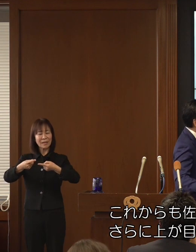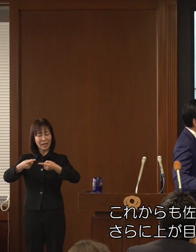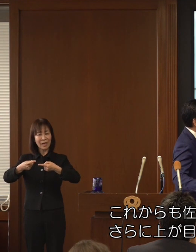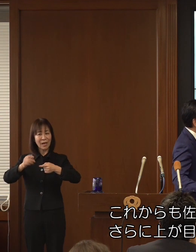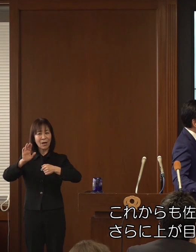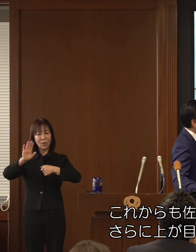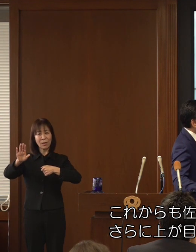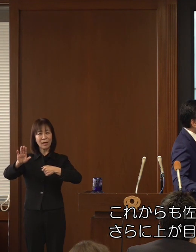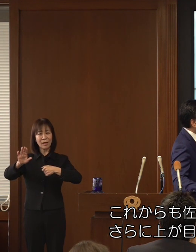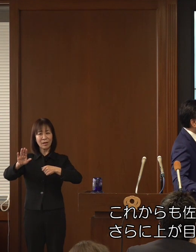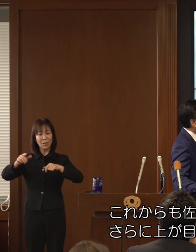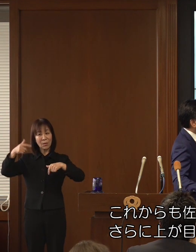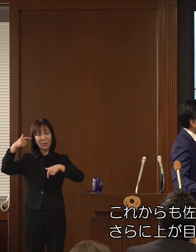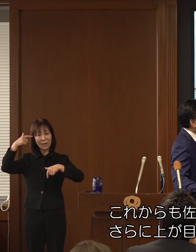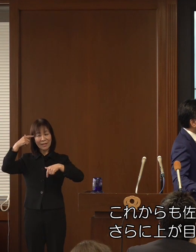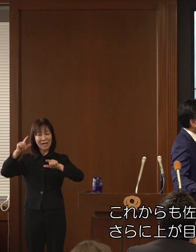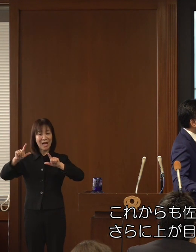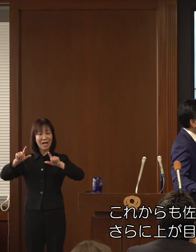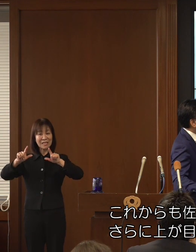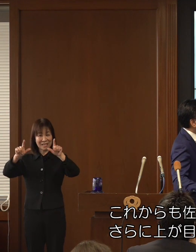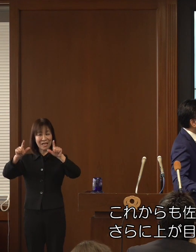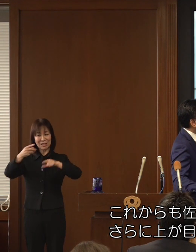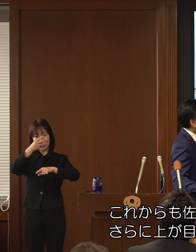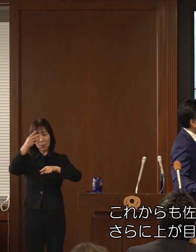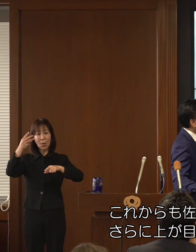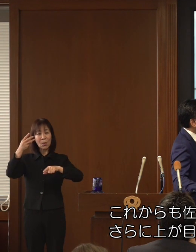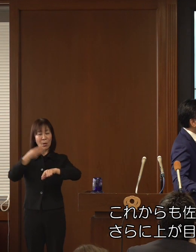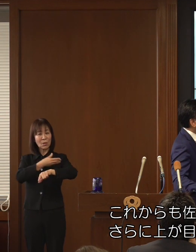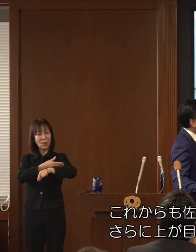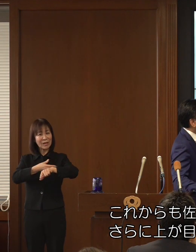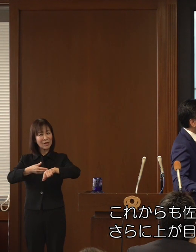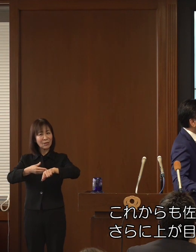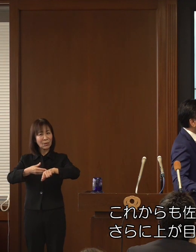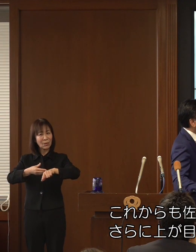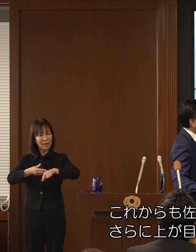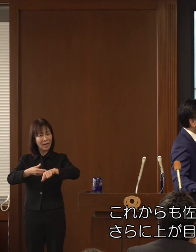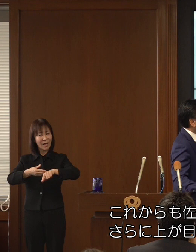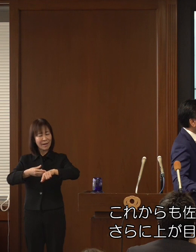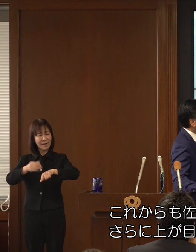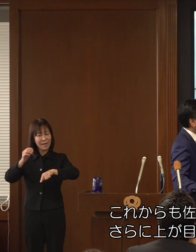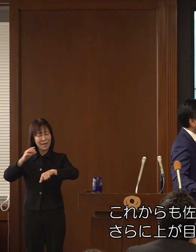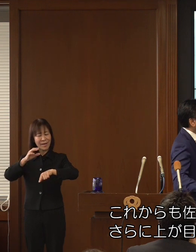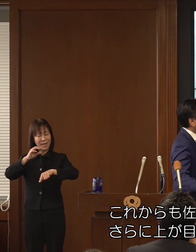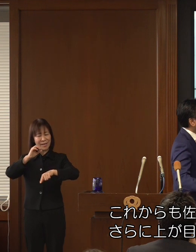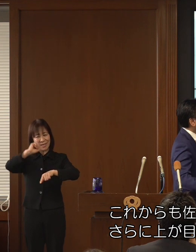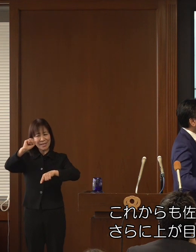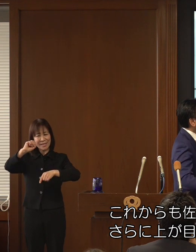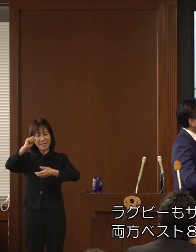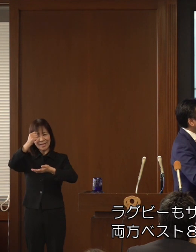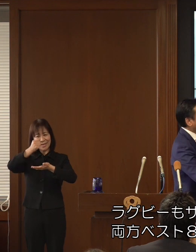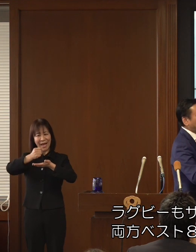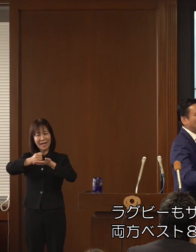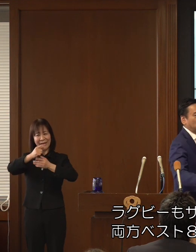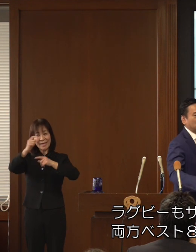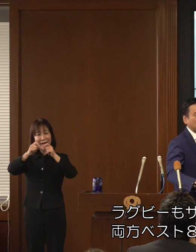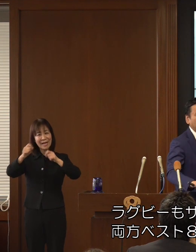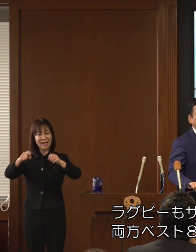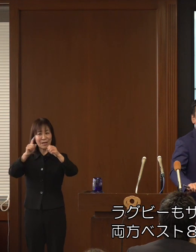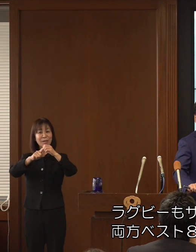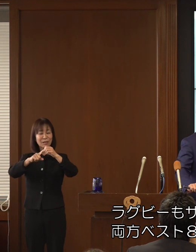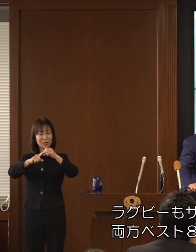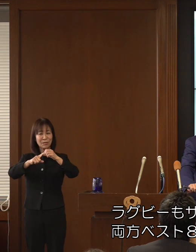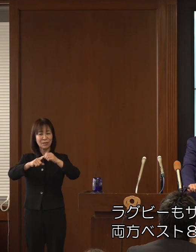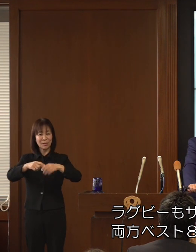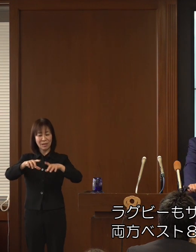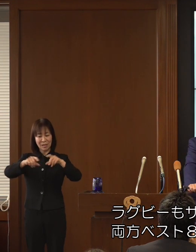あ、これからも佐賀東の伝統で、さらに上が目指せるのかなというふうに思いました。ラグビーもサッカーも、まあ、佐賀